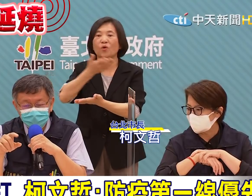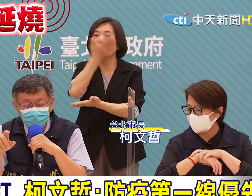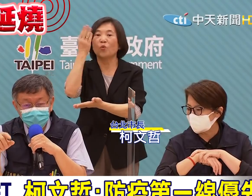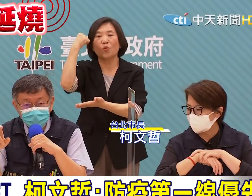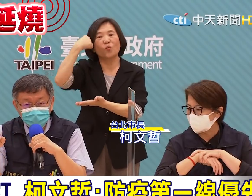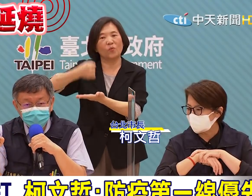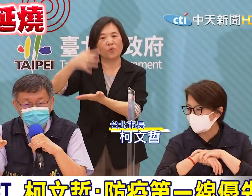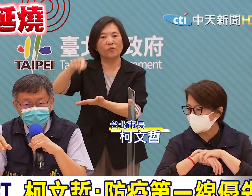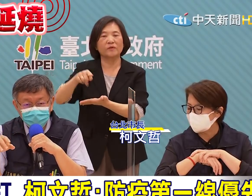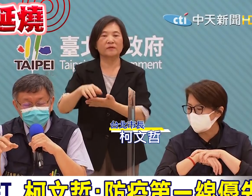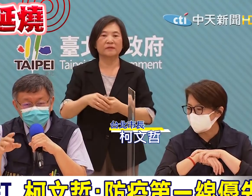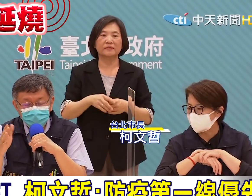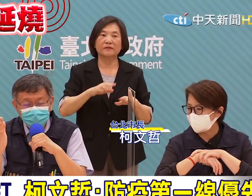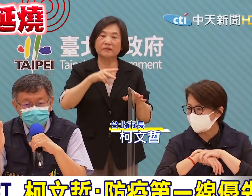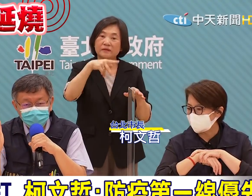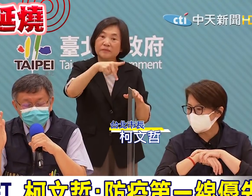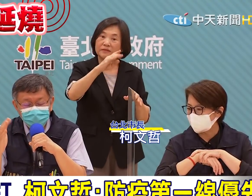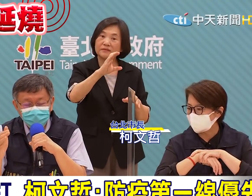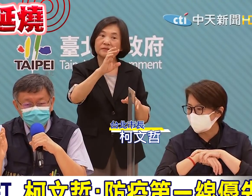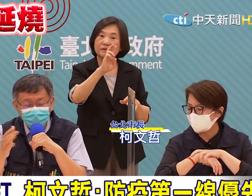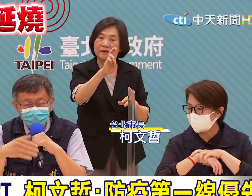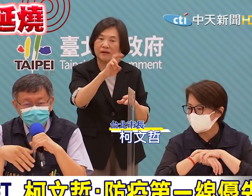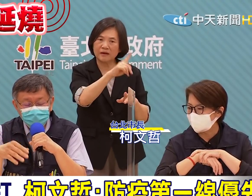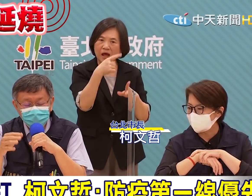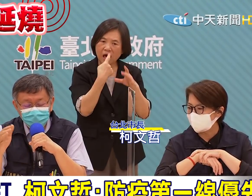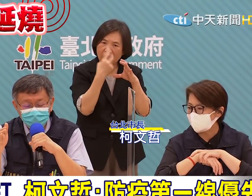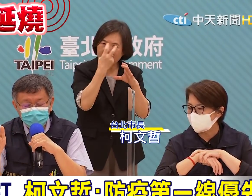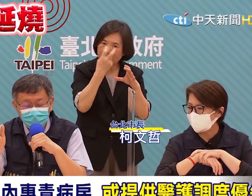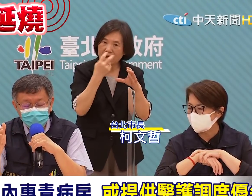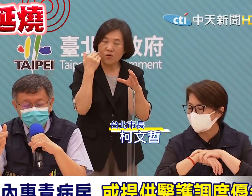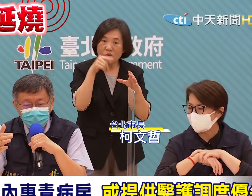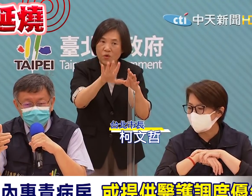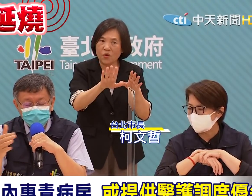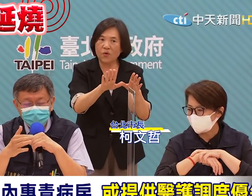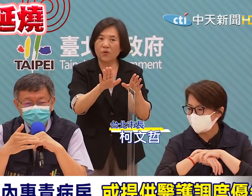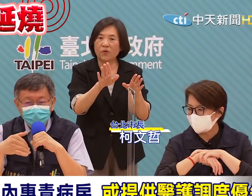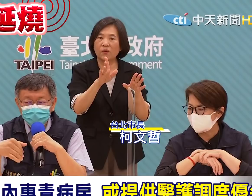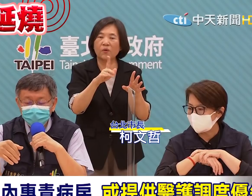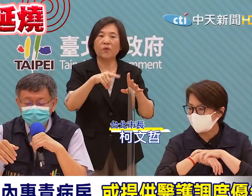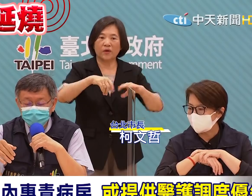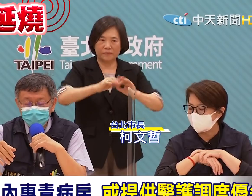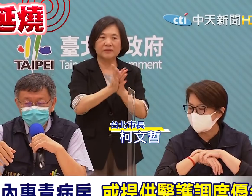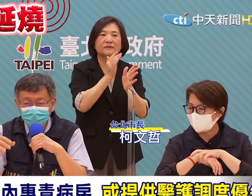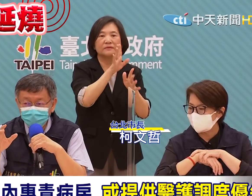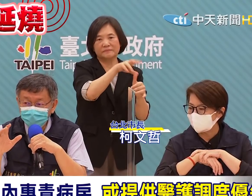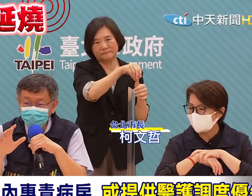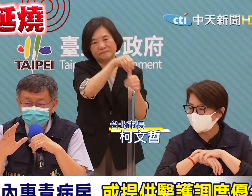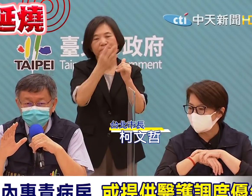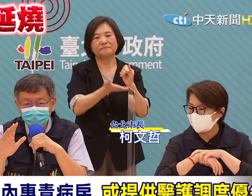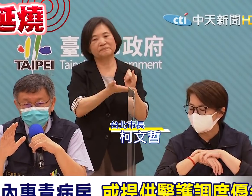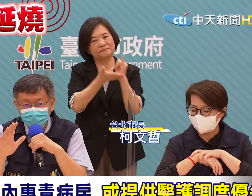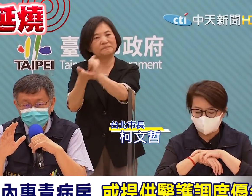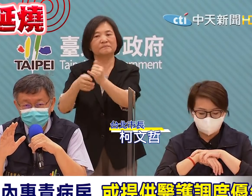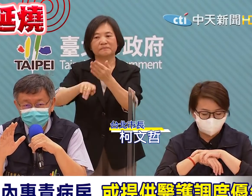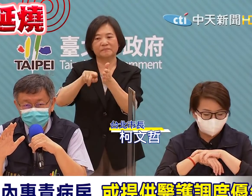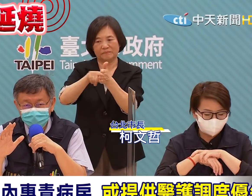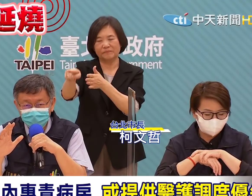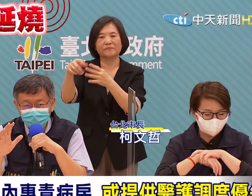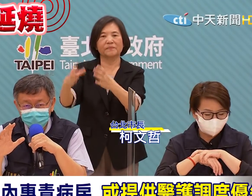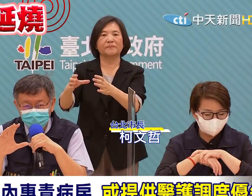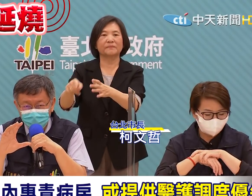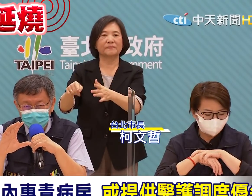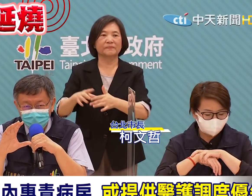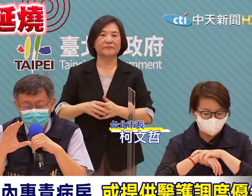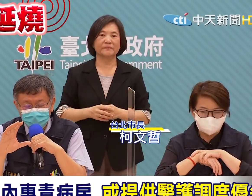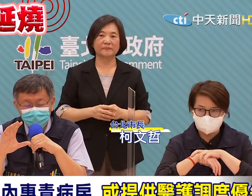个 PCR 证明的哦，我想在今天之前，我们都可以把它送到该去的地方。所以这个问题，因为台北